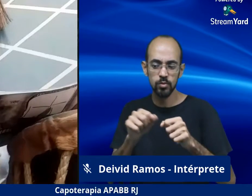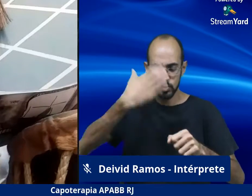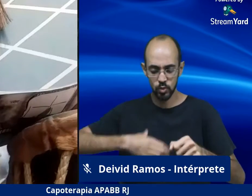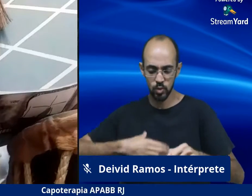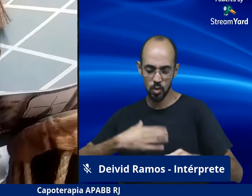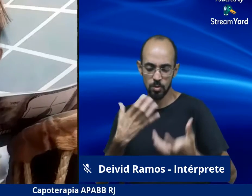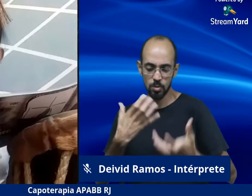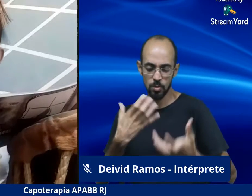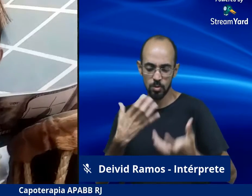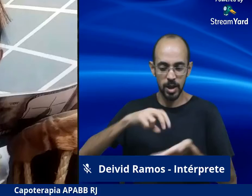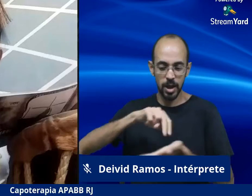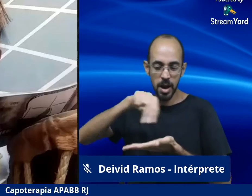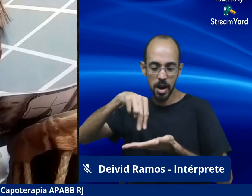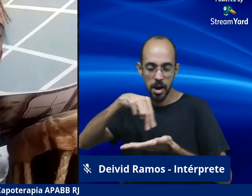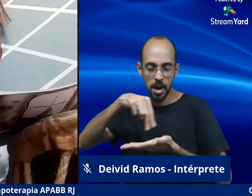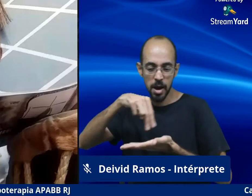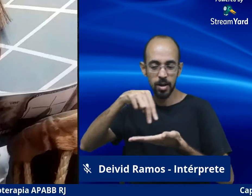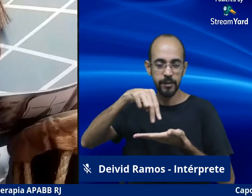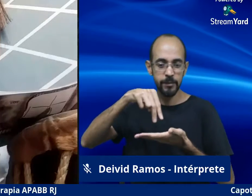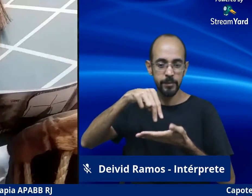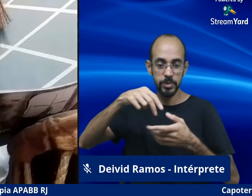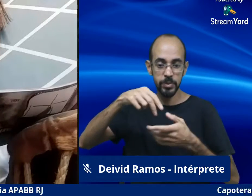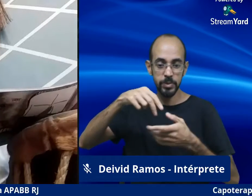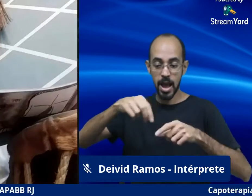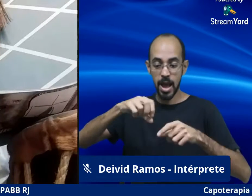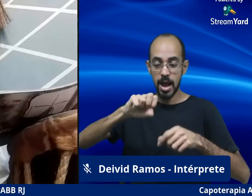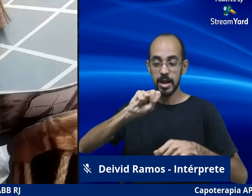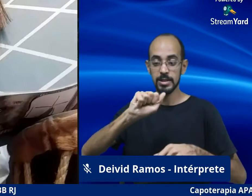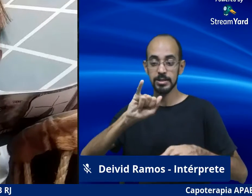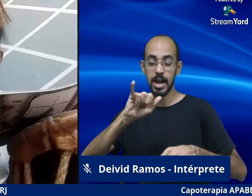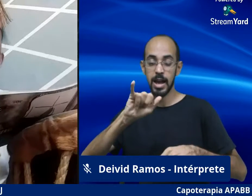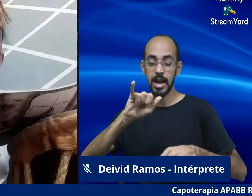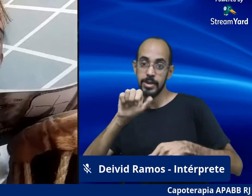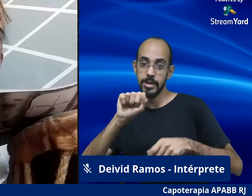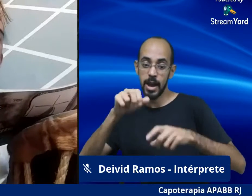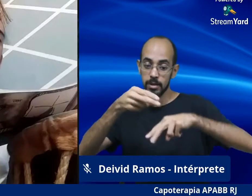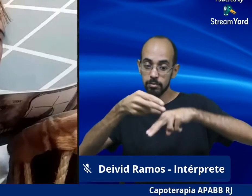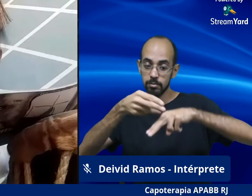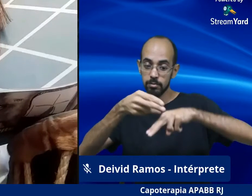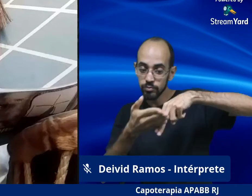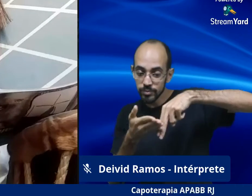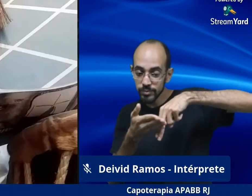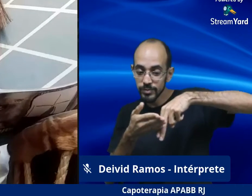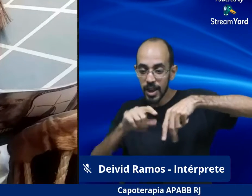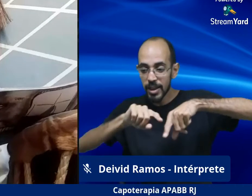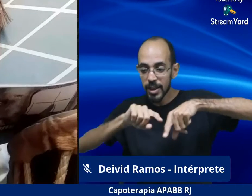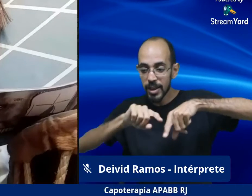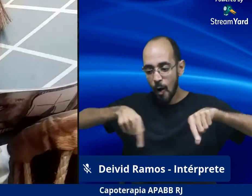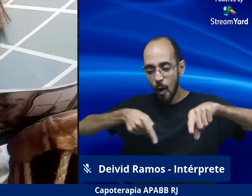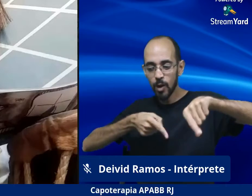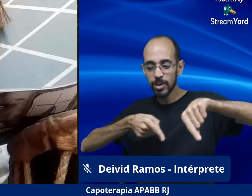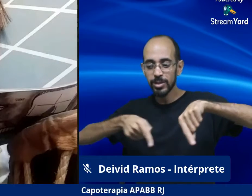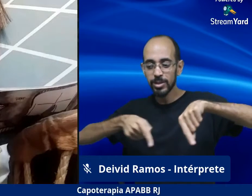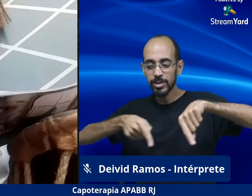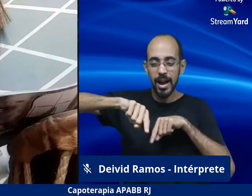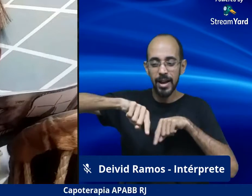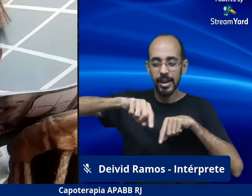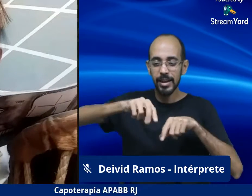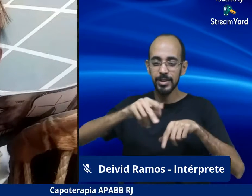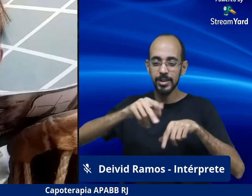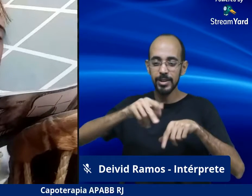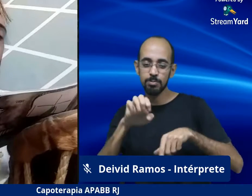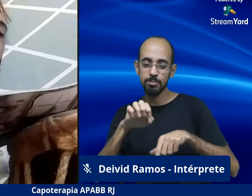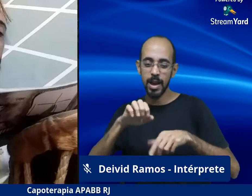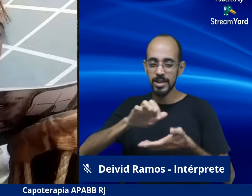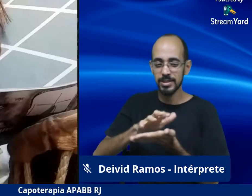A saia rodada fica furta-cor, e os pés formigando para lá e para cá. Com a